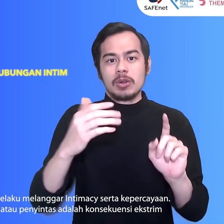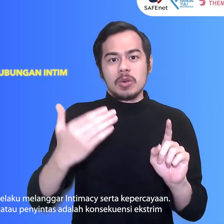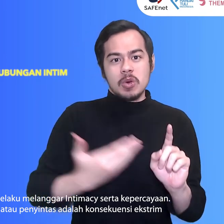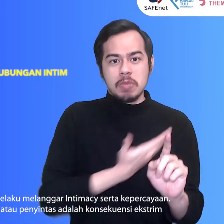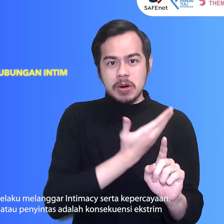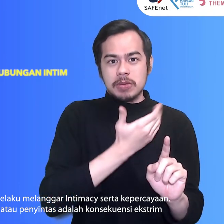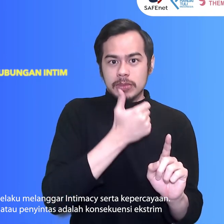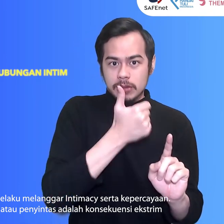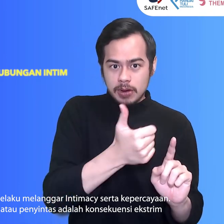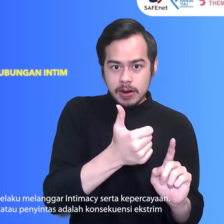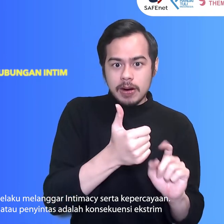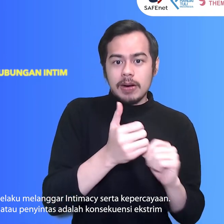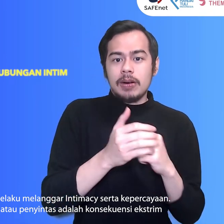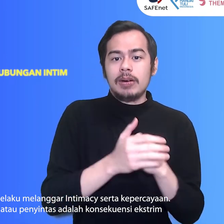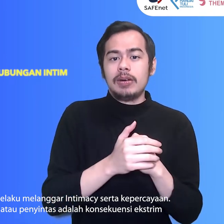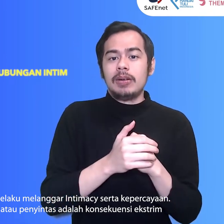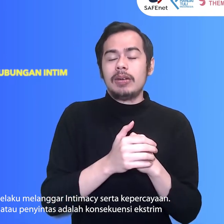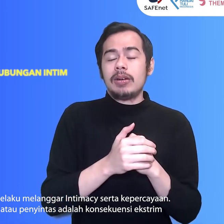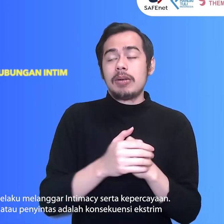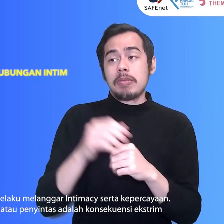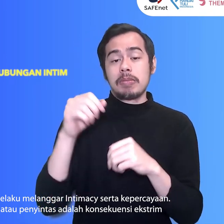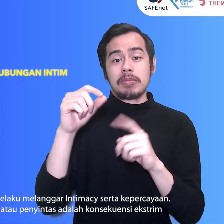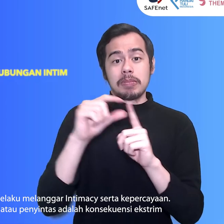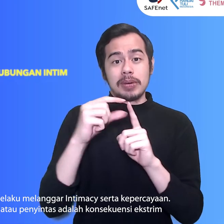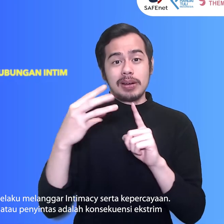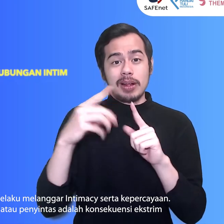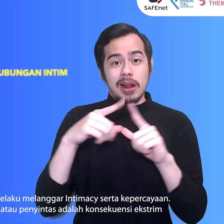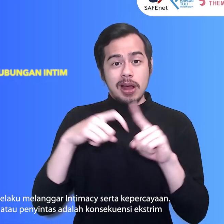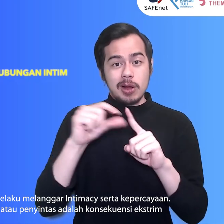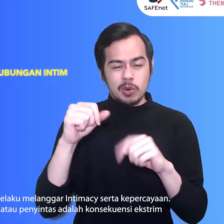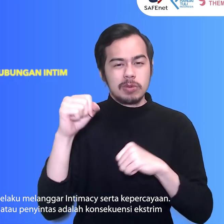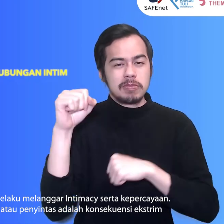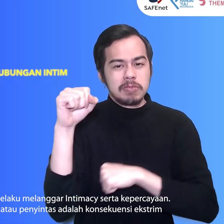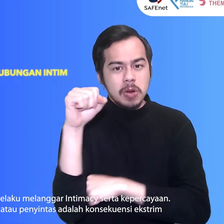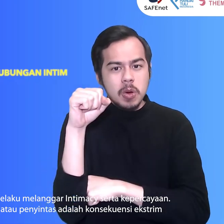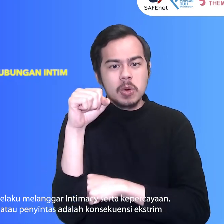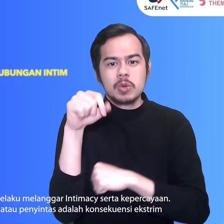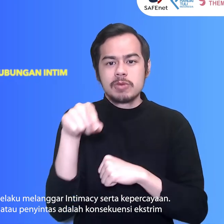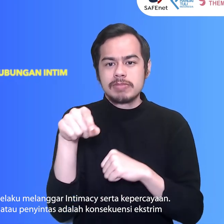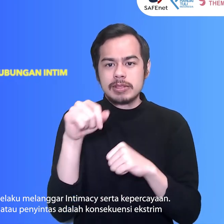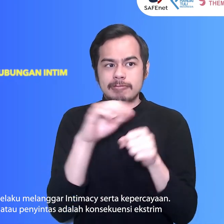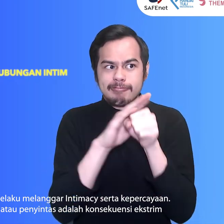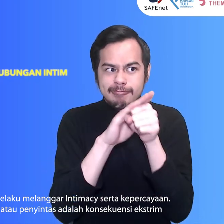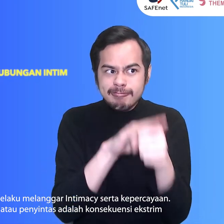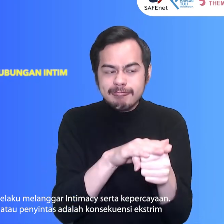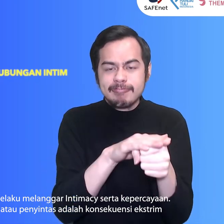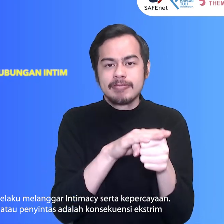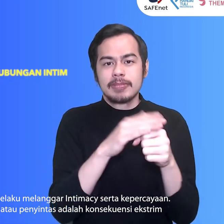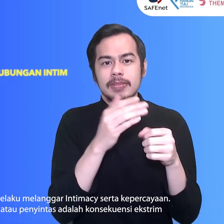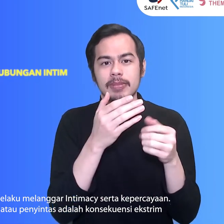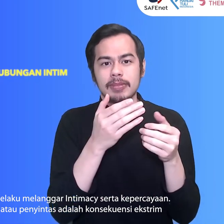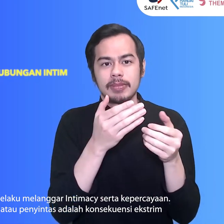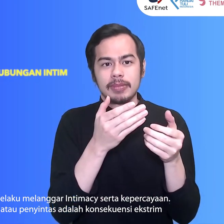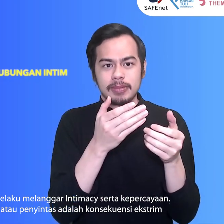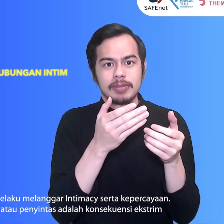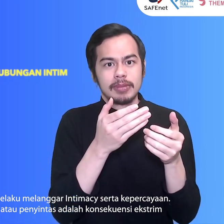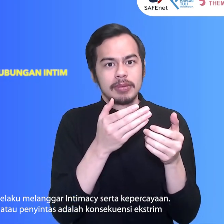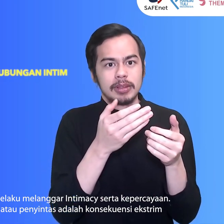Hai lagu Melanggar intimasi serta kepercayaan Hai dampak yang dialami oleh korban